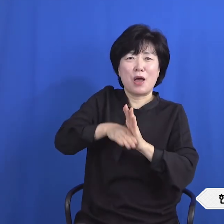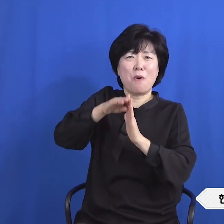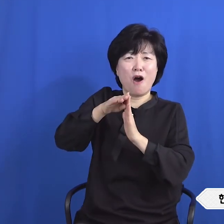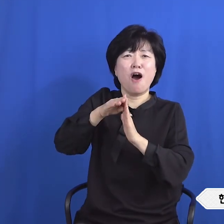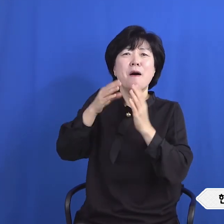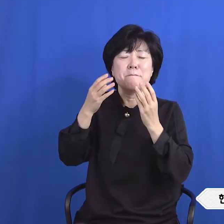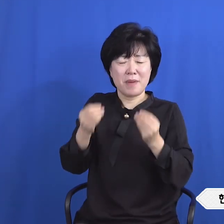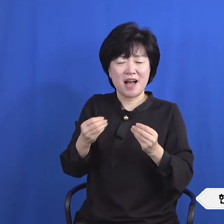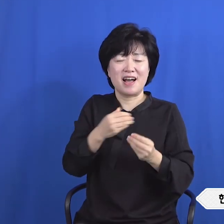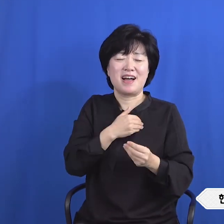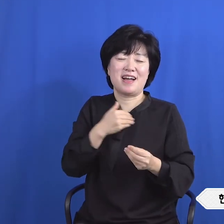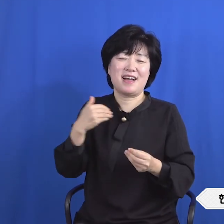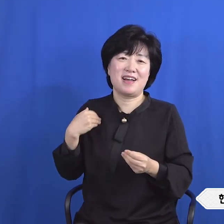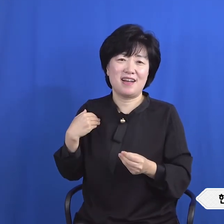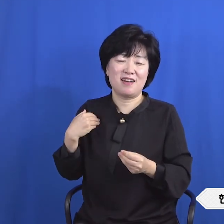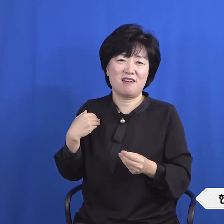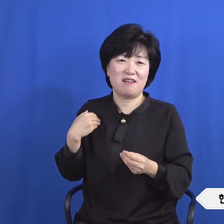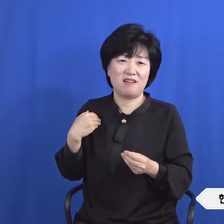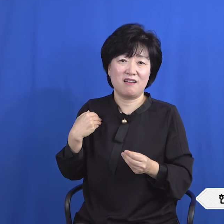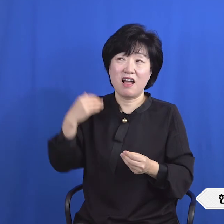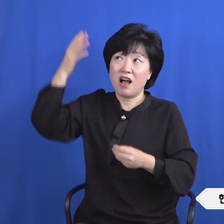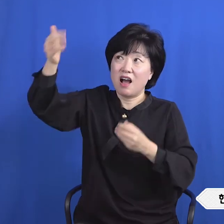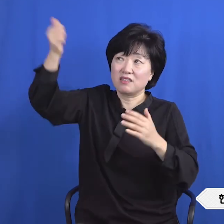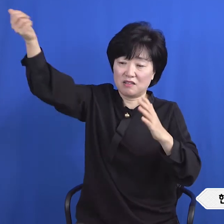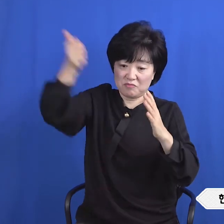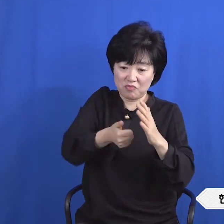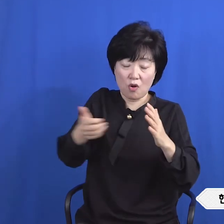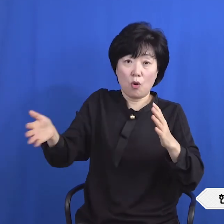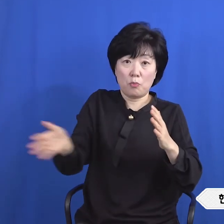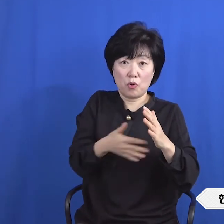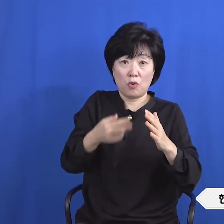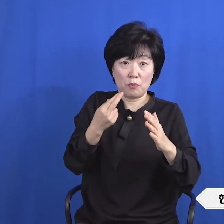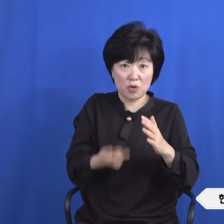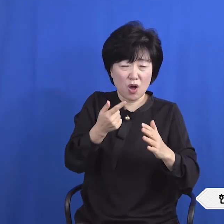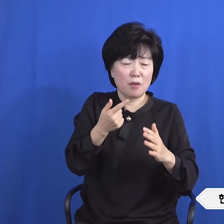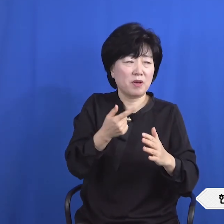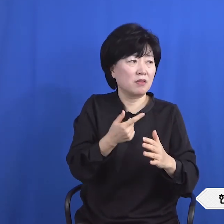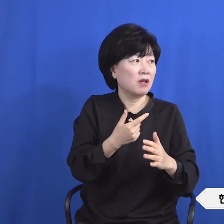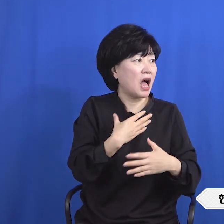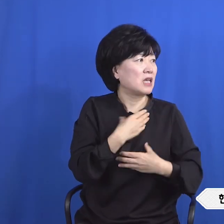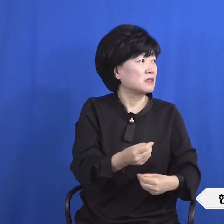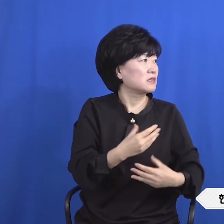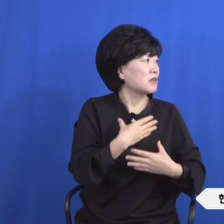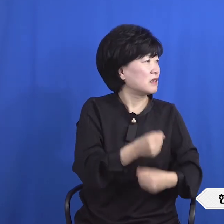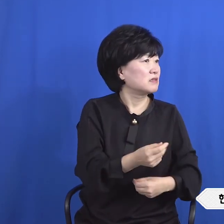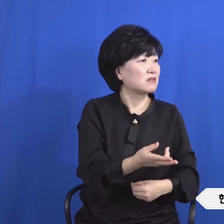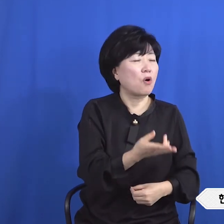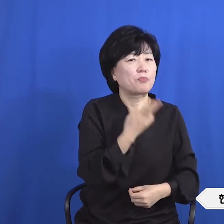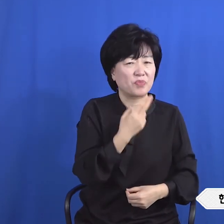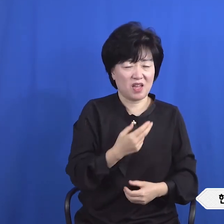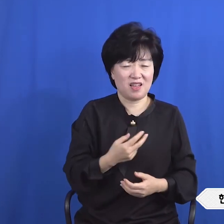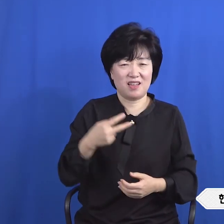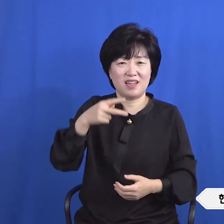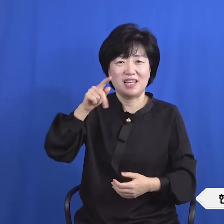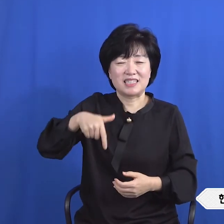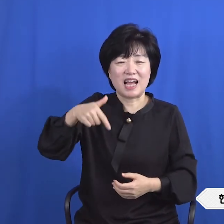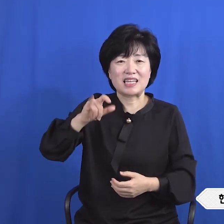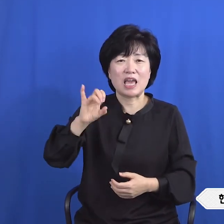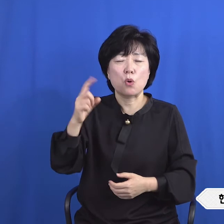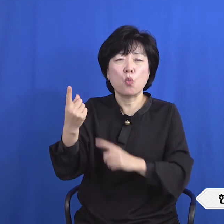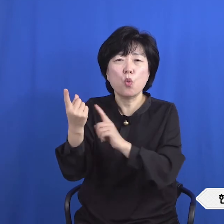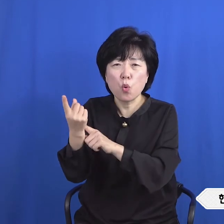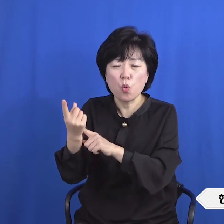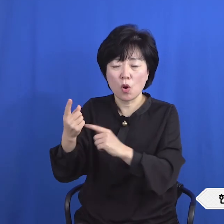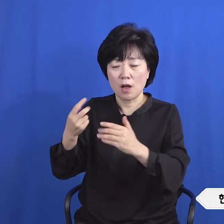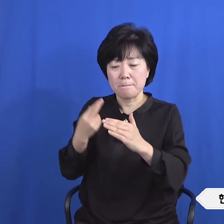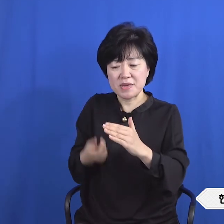인간에게 안식이라는 것은 없다. 그렇게 말했습니다. 삭개오는 자기 마음의 그 공간을 하나님으로